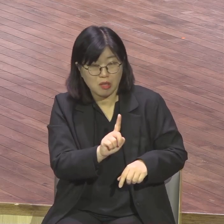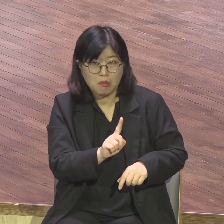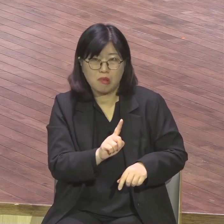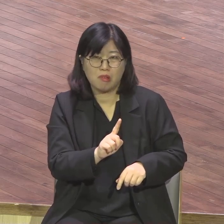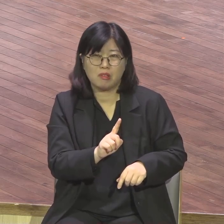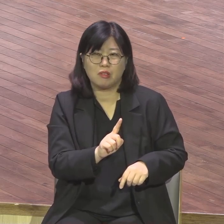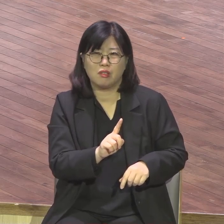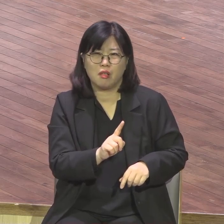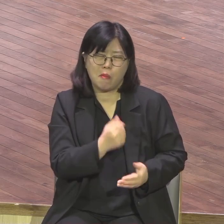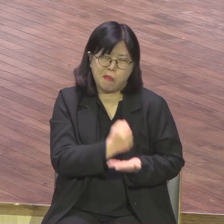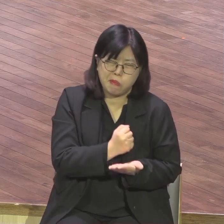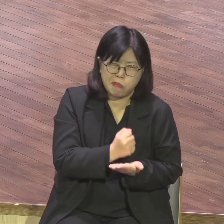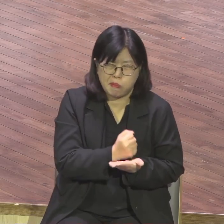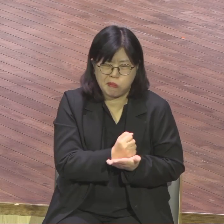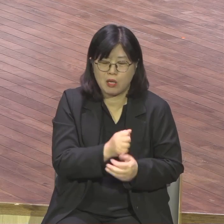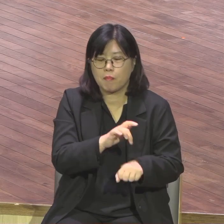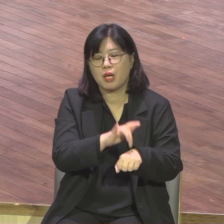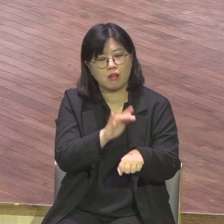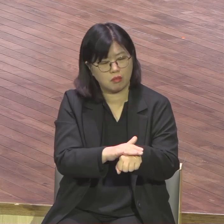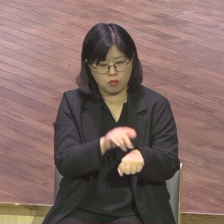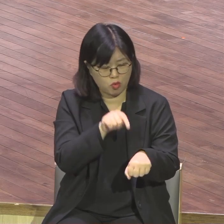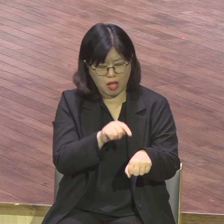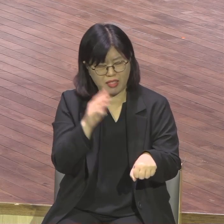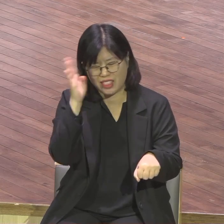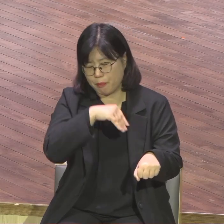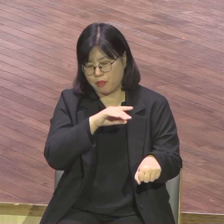이런 말이 있습니다. 어제의 비로